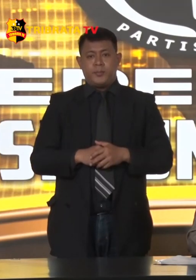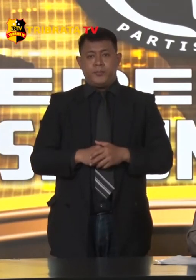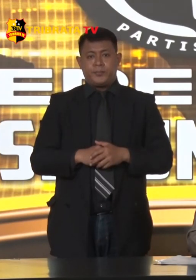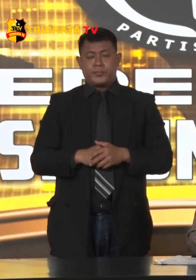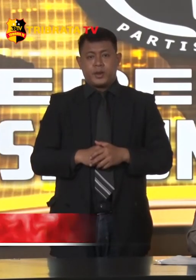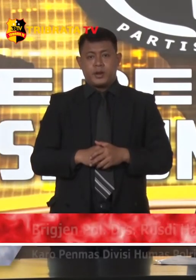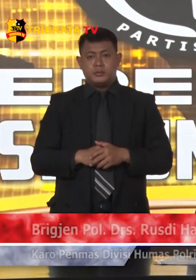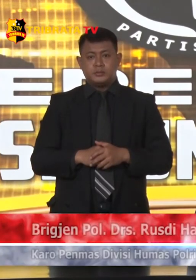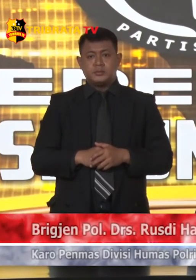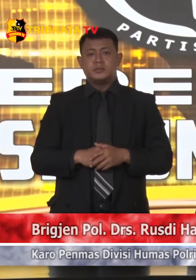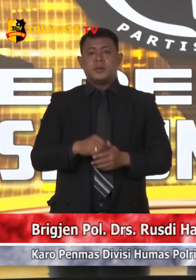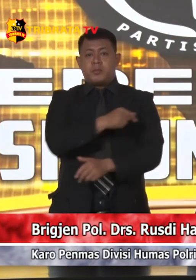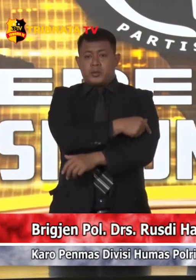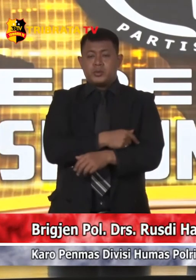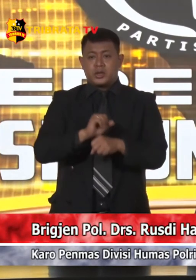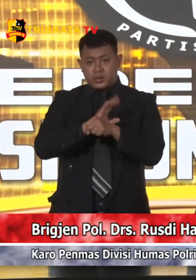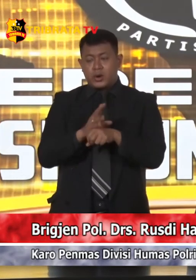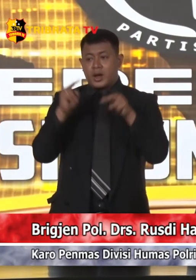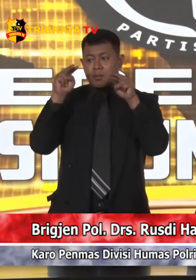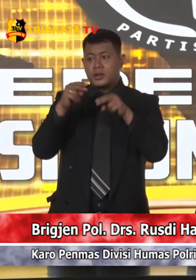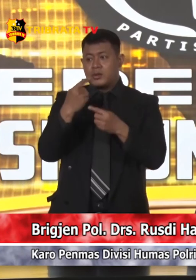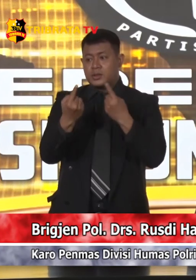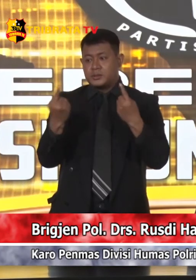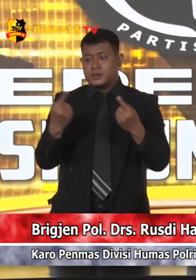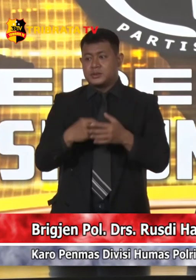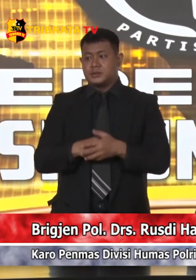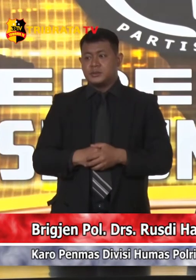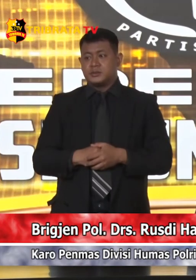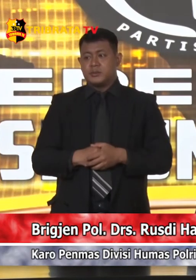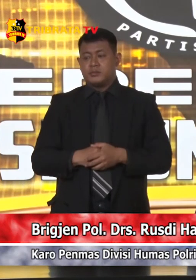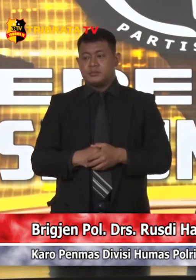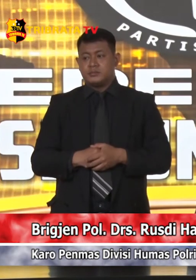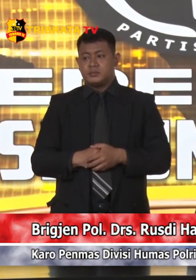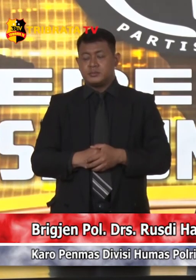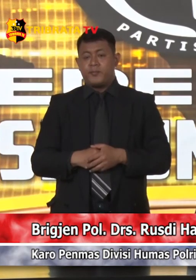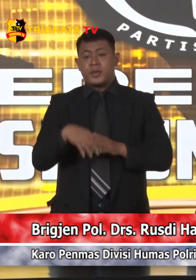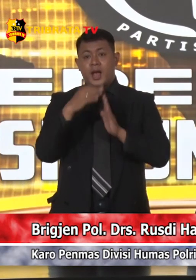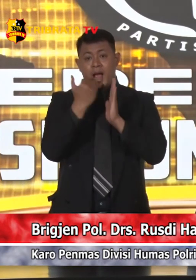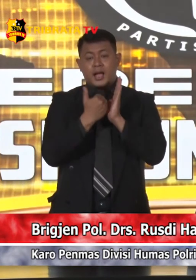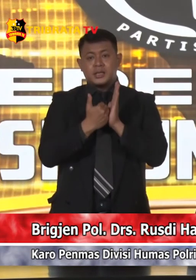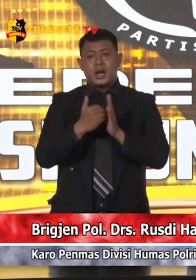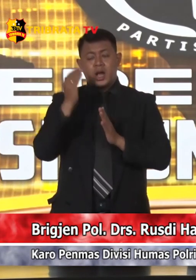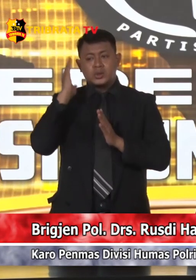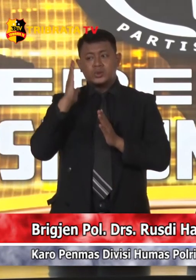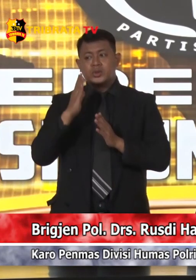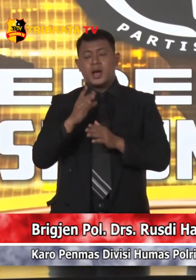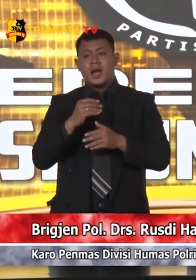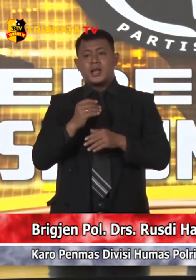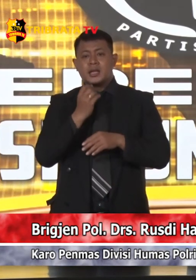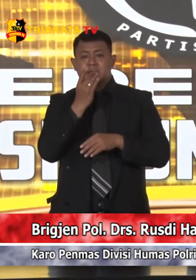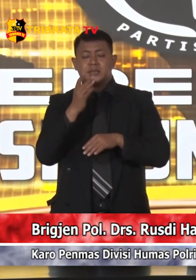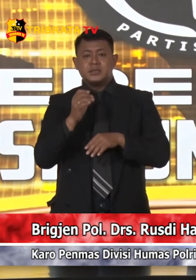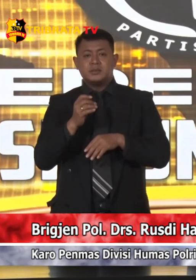daerah masing-masing akan memantau itu semua. Bapak, lanjut. KLB tadi, tapi acaranya udah atas seizin